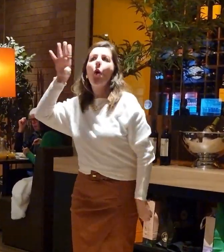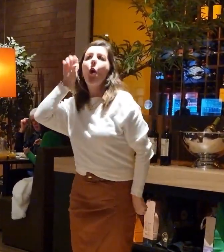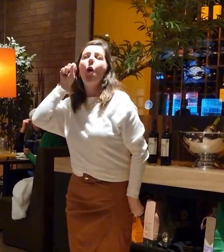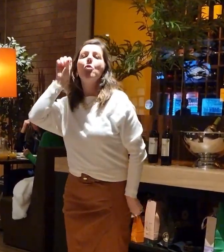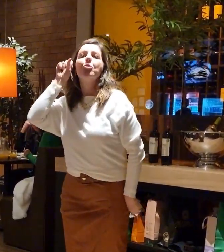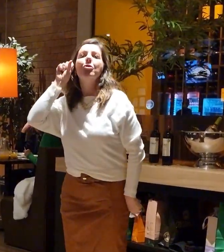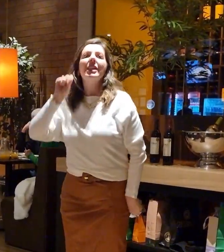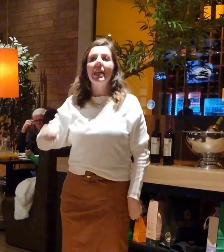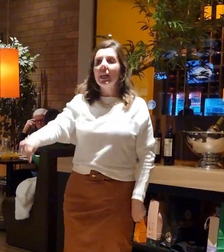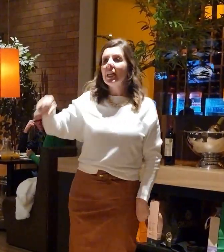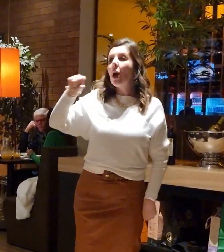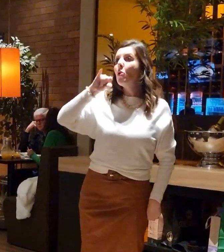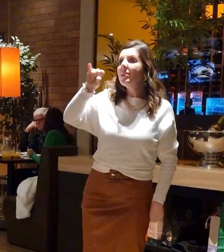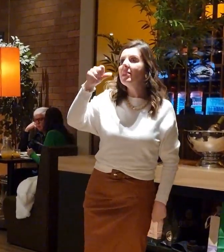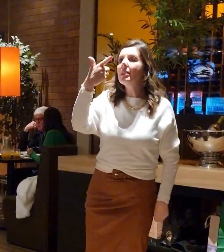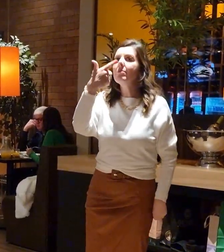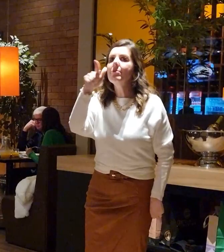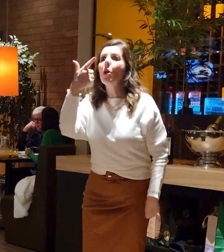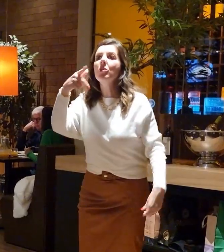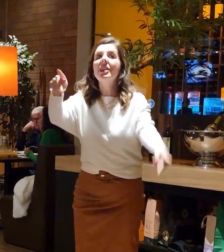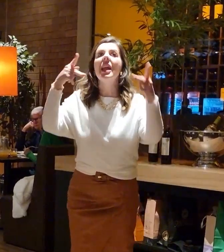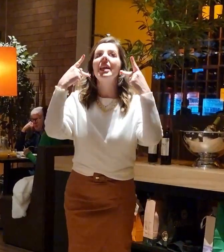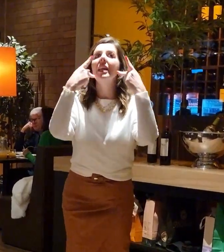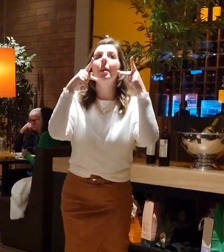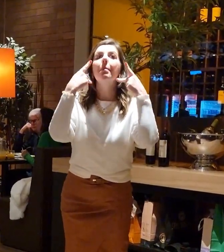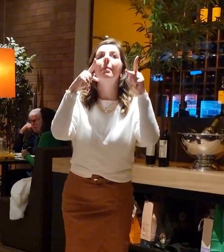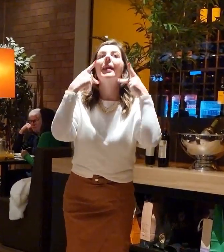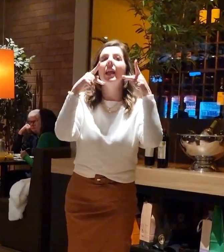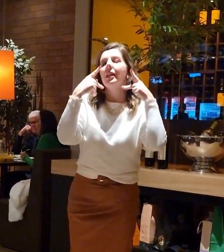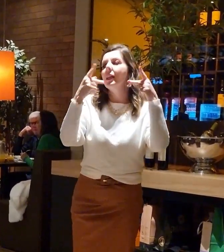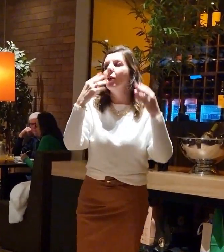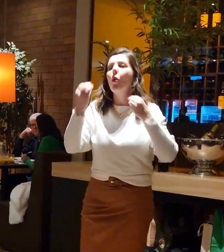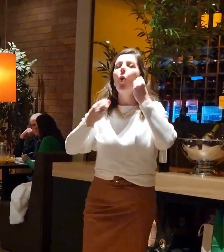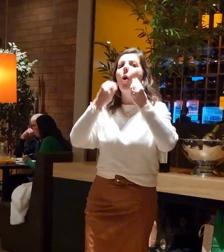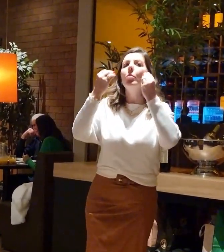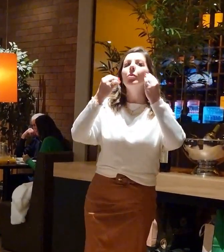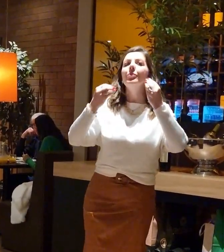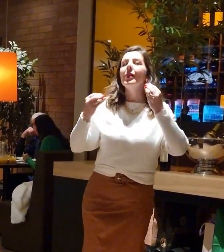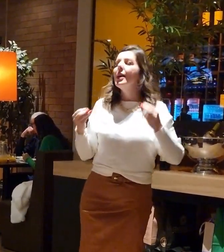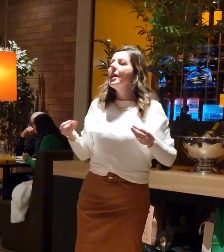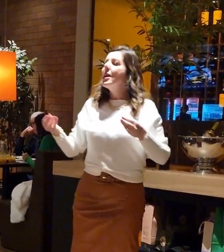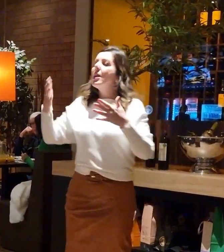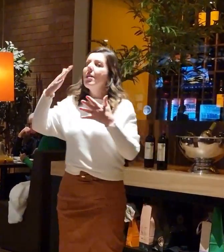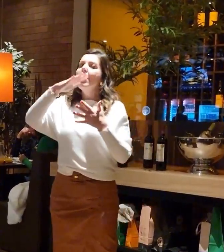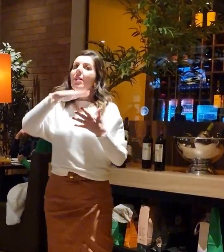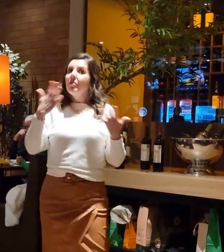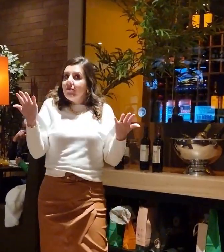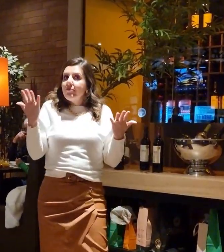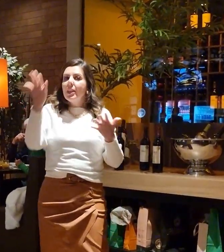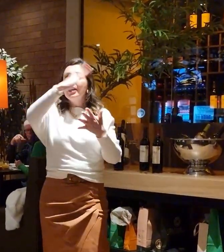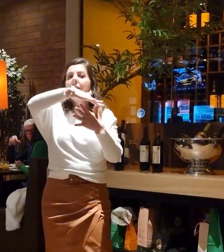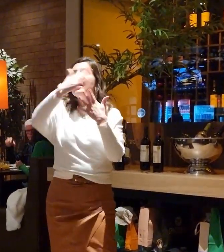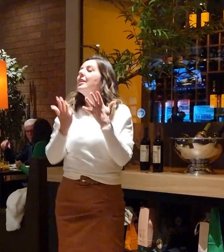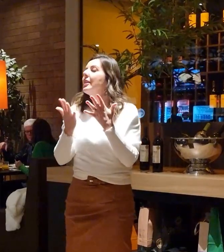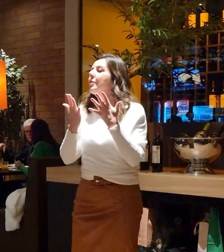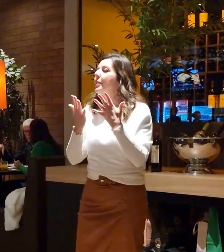Como ouvir se não tem quem pregue? Como eu vou ouvir se não tem quem pregue? E